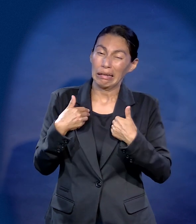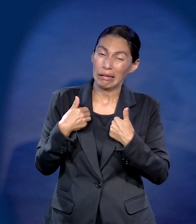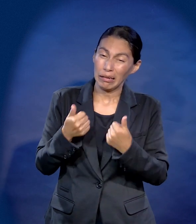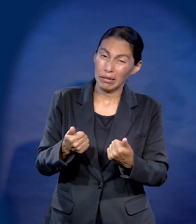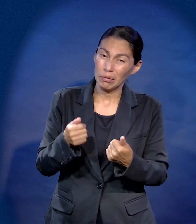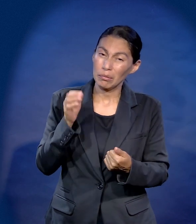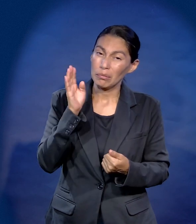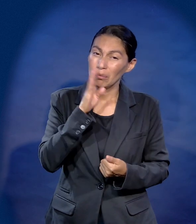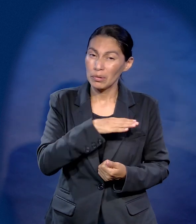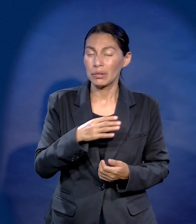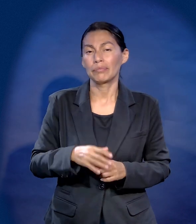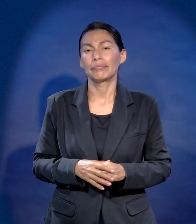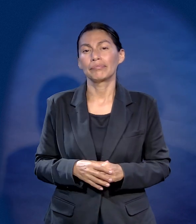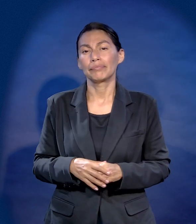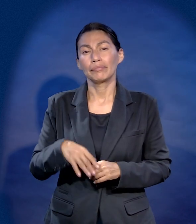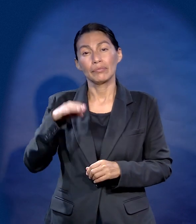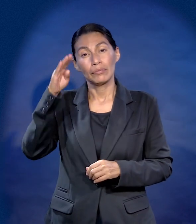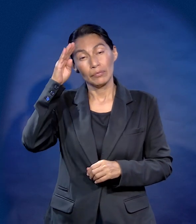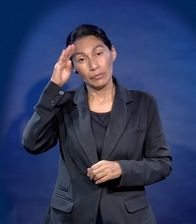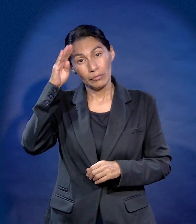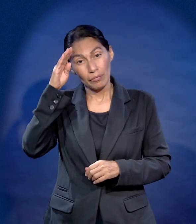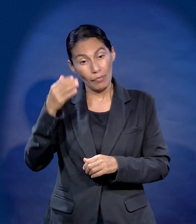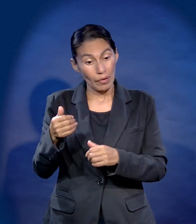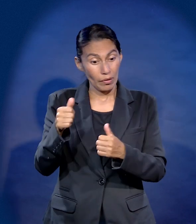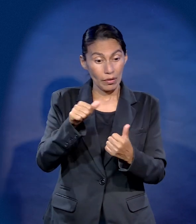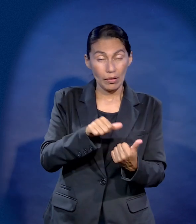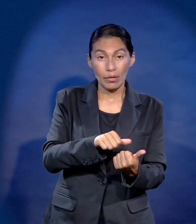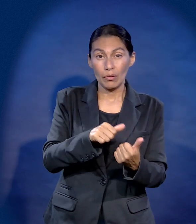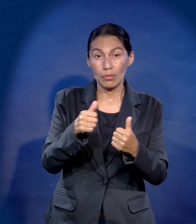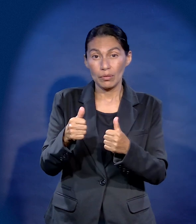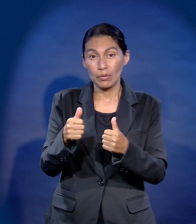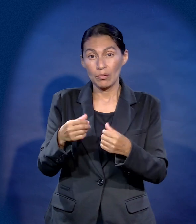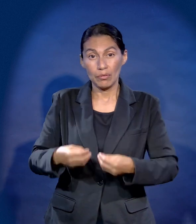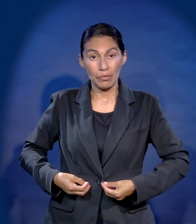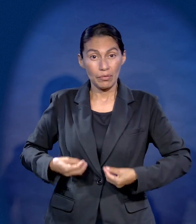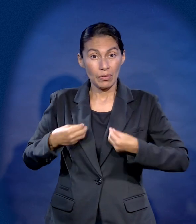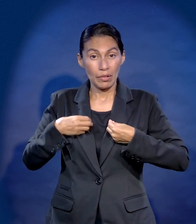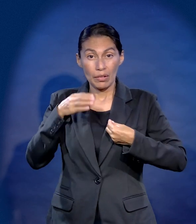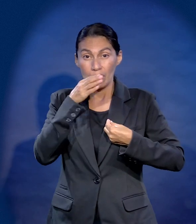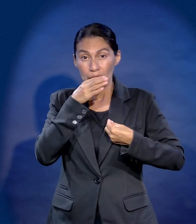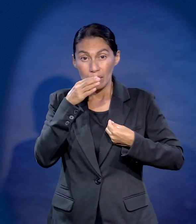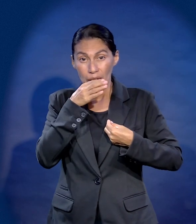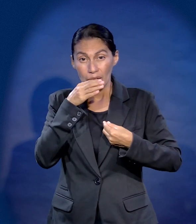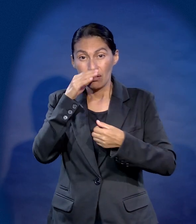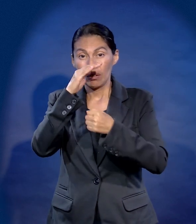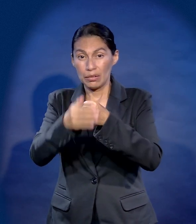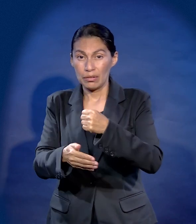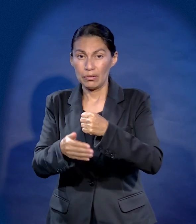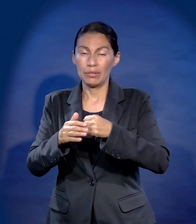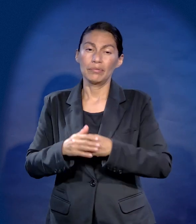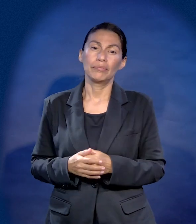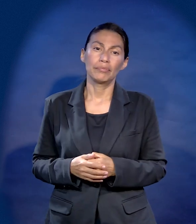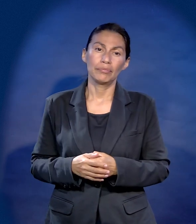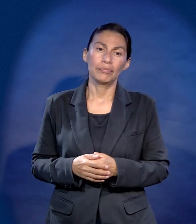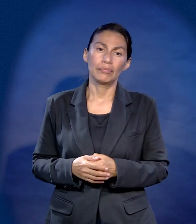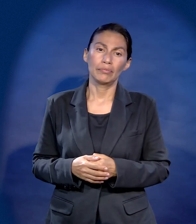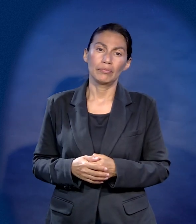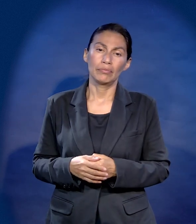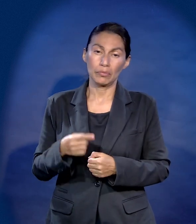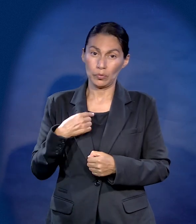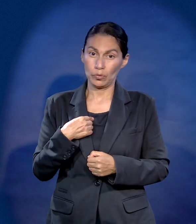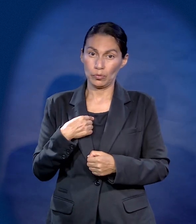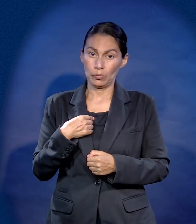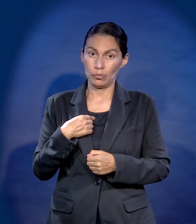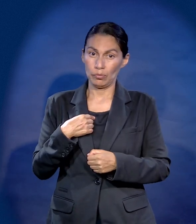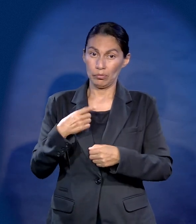momento. Es porque malentendemos el bautismo y pensamos que el bautismo es el fin de la vida cristiana. El